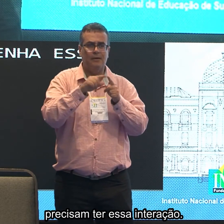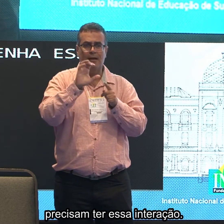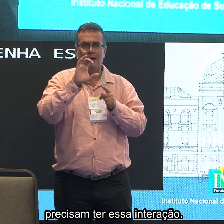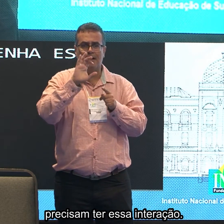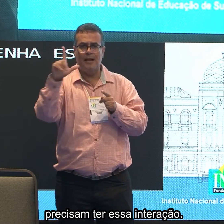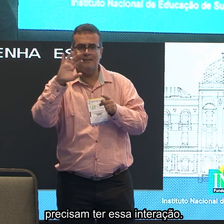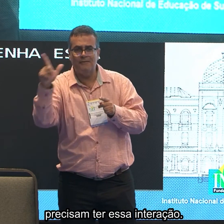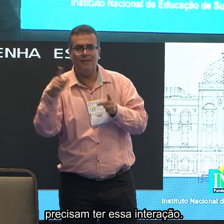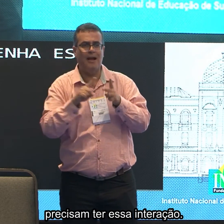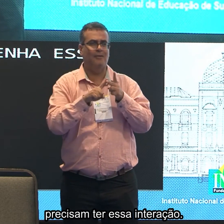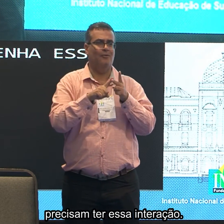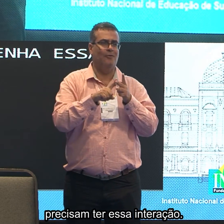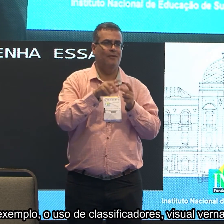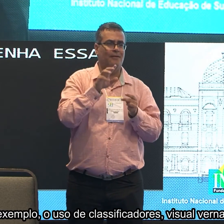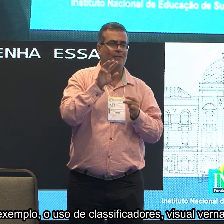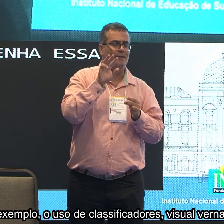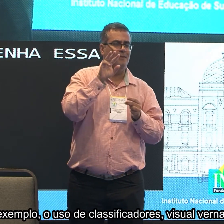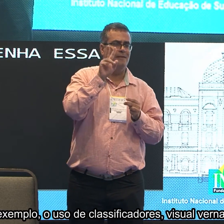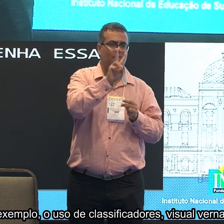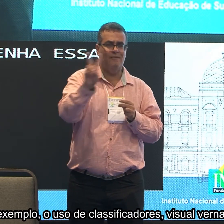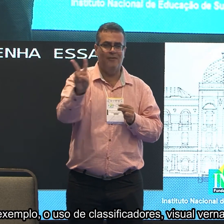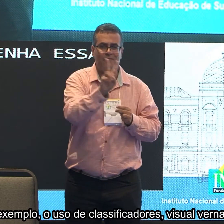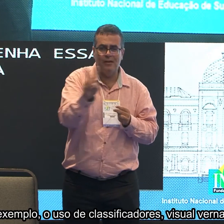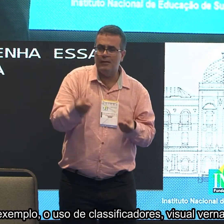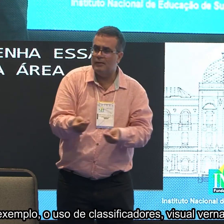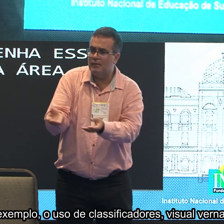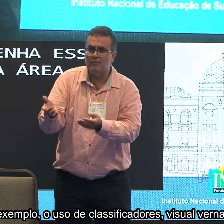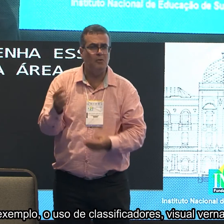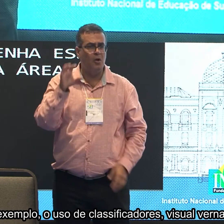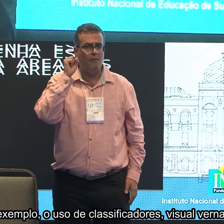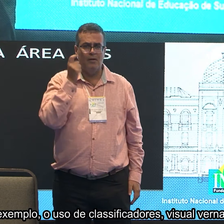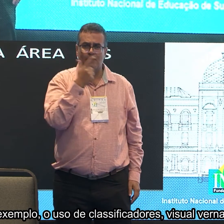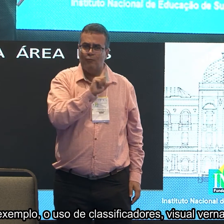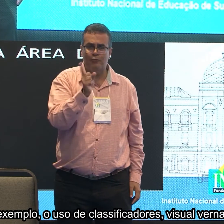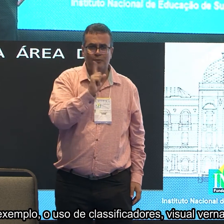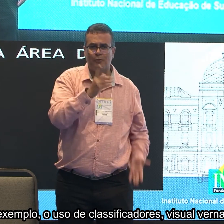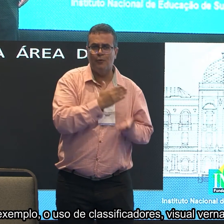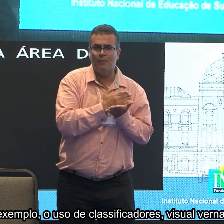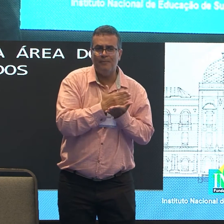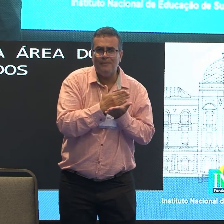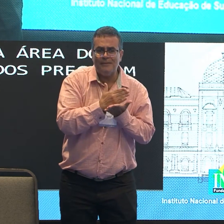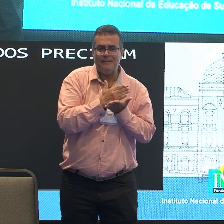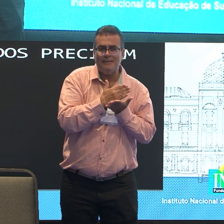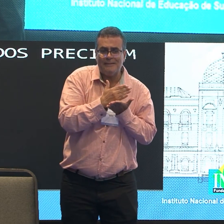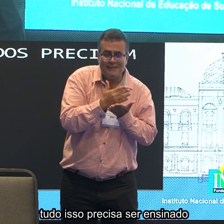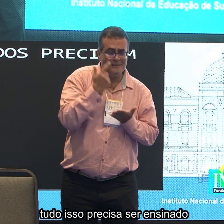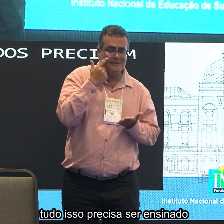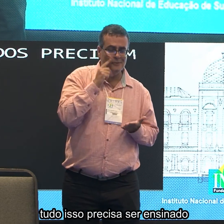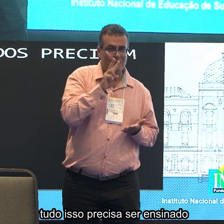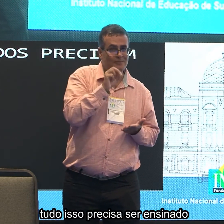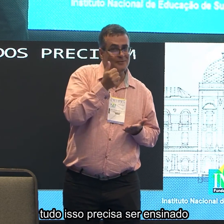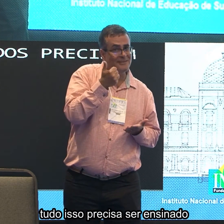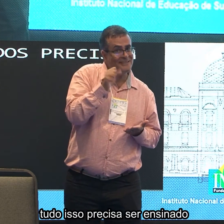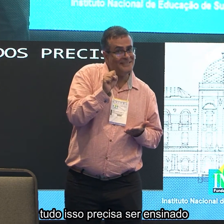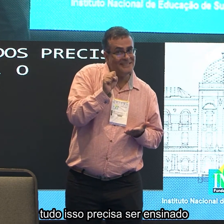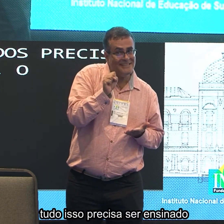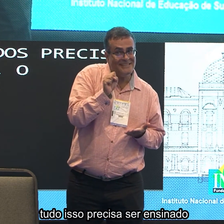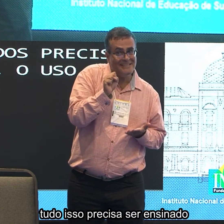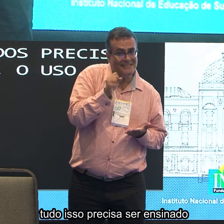ter essa interação. Por exemplo, o uso de classificadores, visual vernacular, tudo isso precisa ser